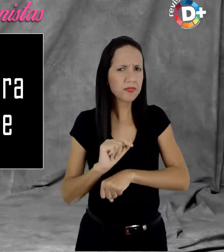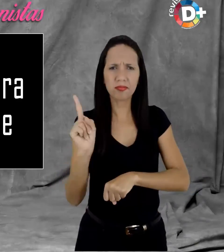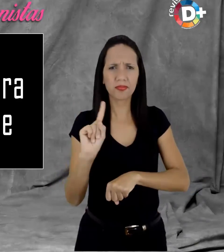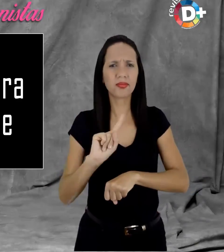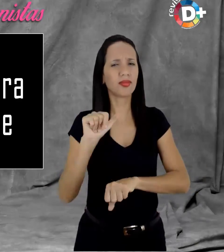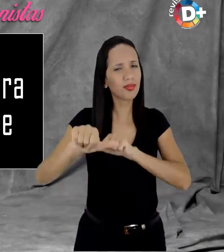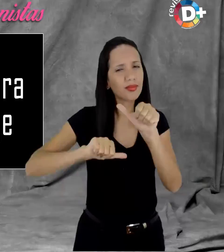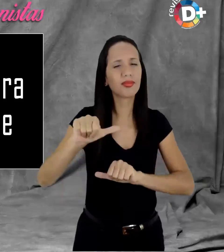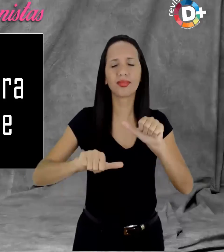urge.